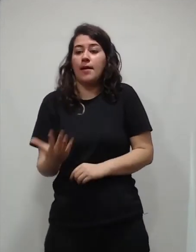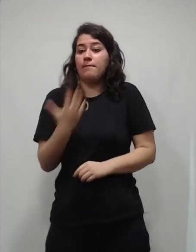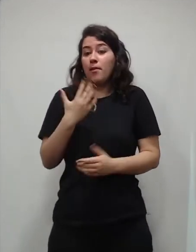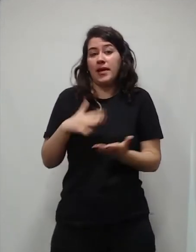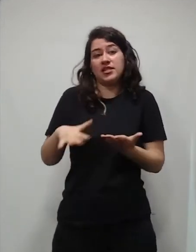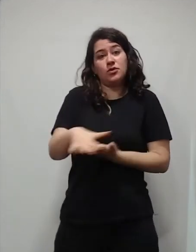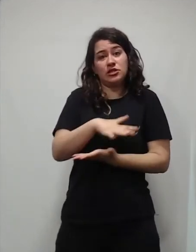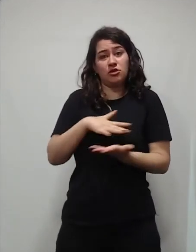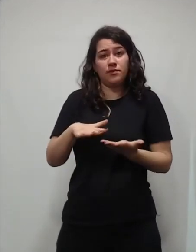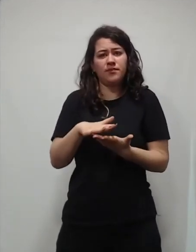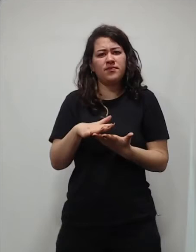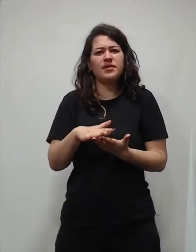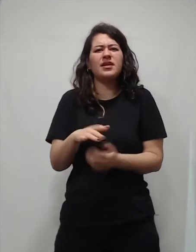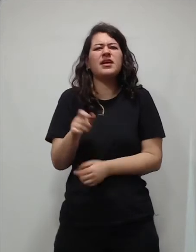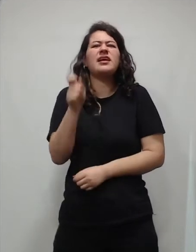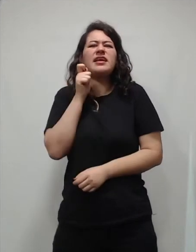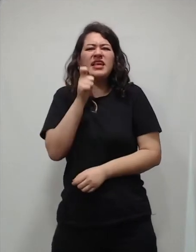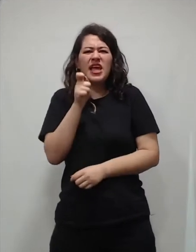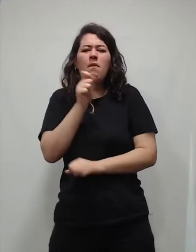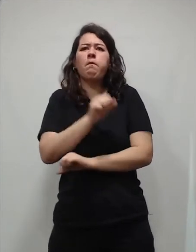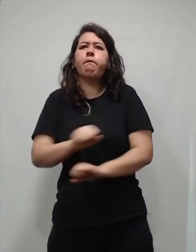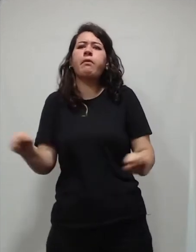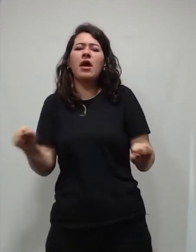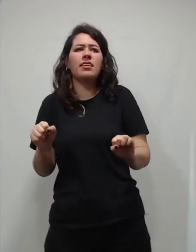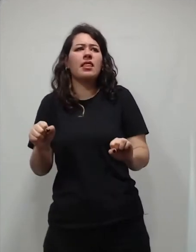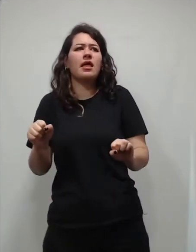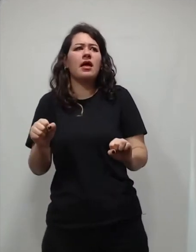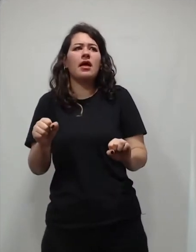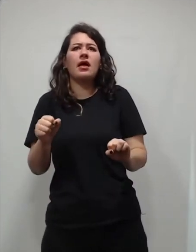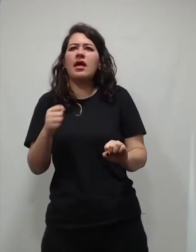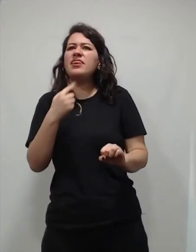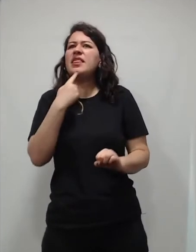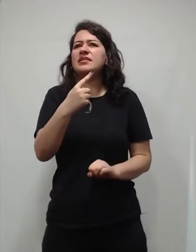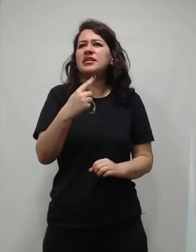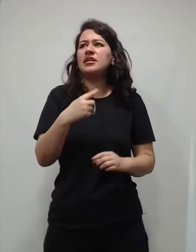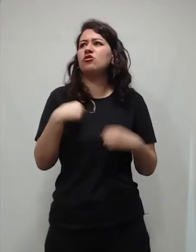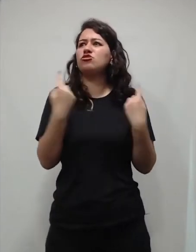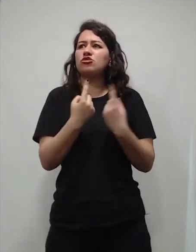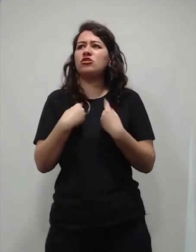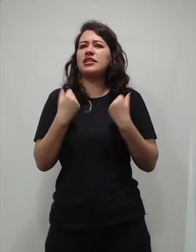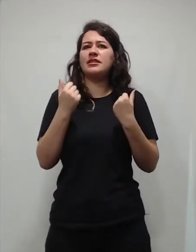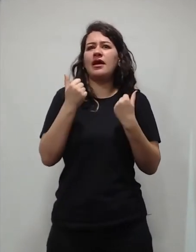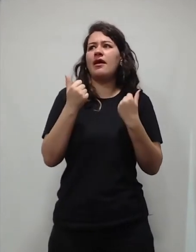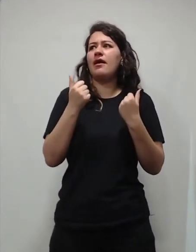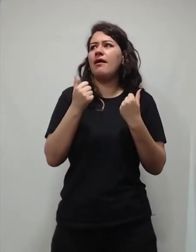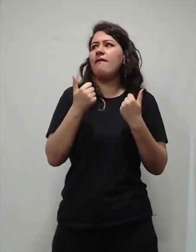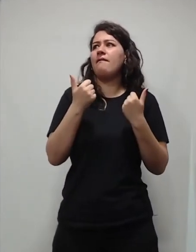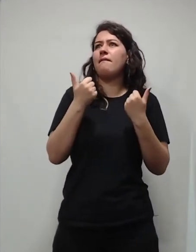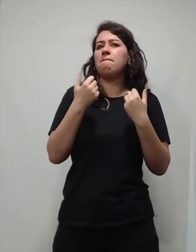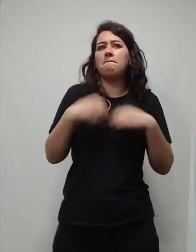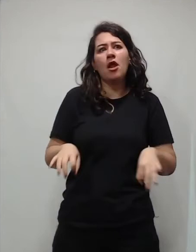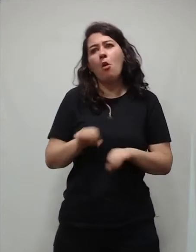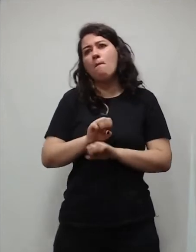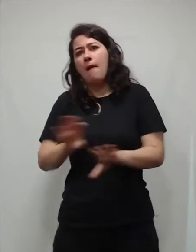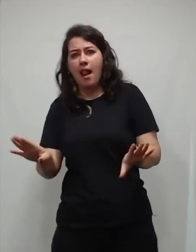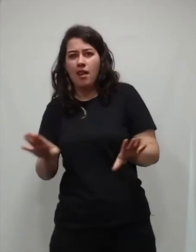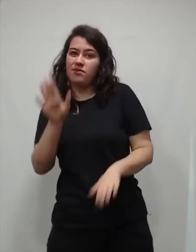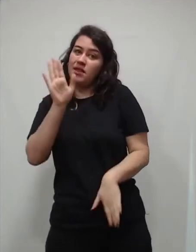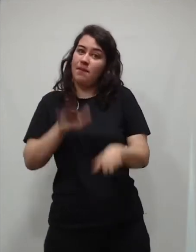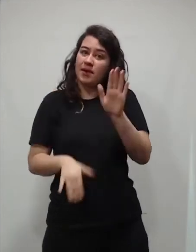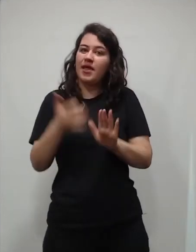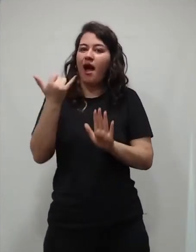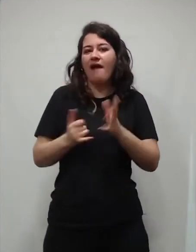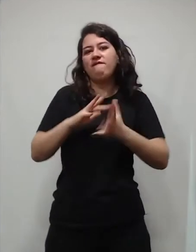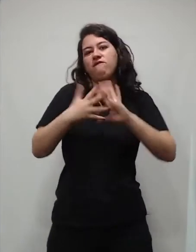singularidad. ¿Quién puede disponer si nos sentimos bien o nos sentimos mal, ¿no? Claramente hay